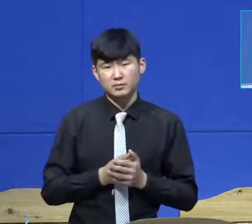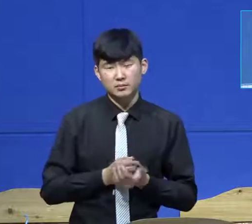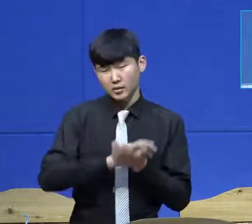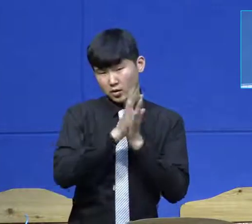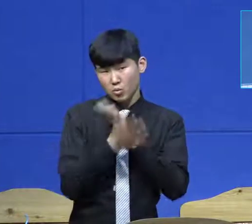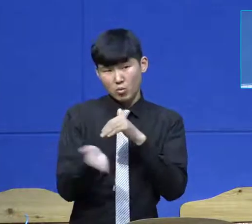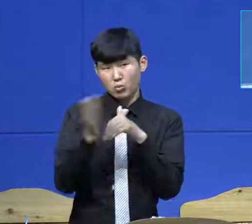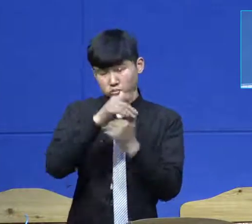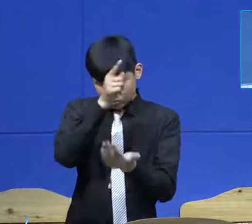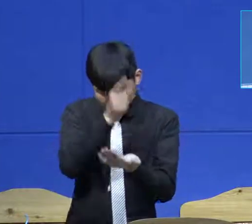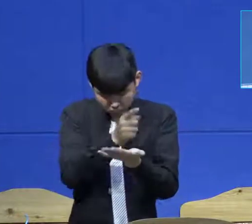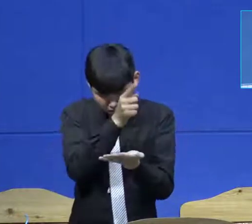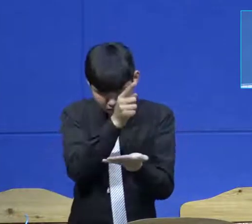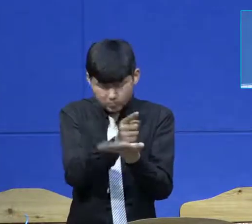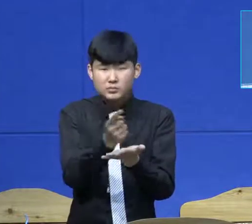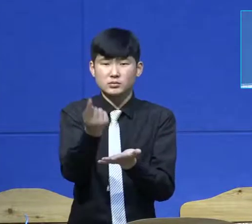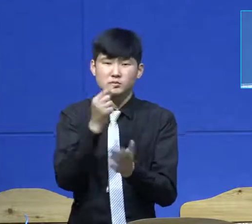Гэхдээ үхэл бол гарцаагүй ирнэ.